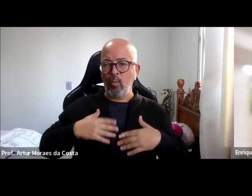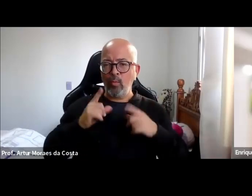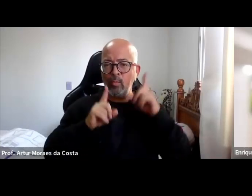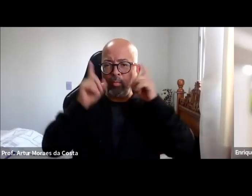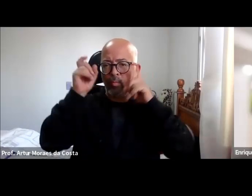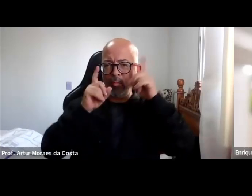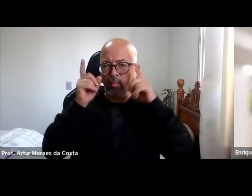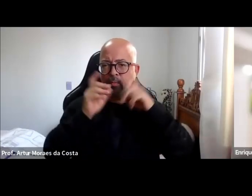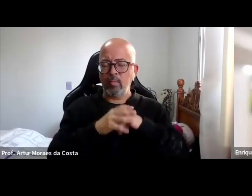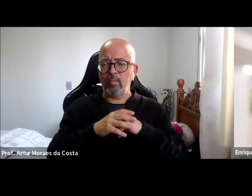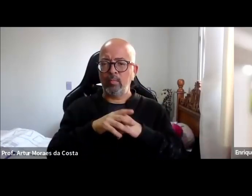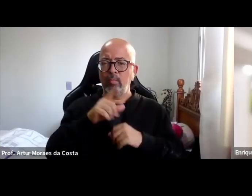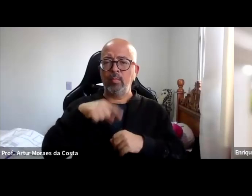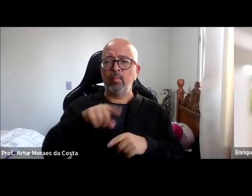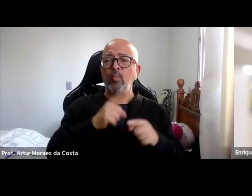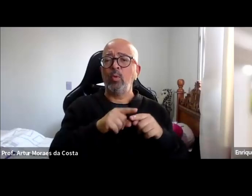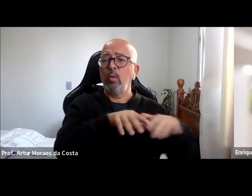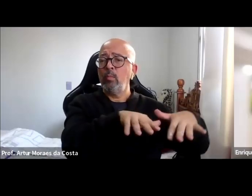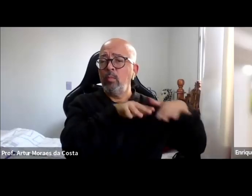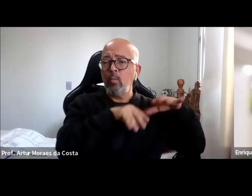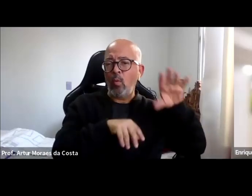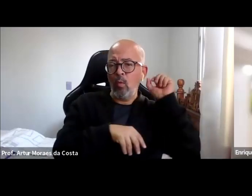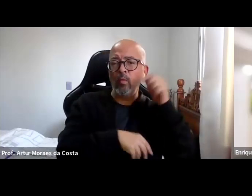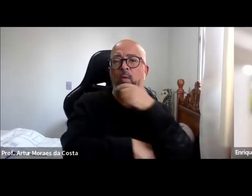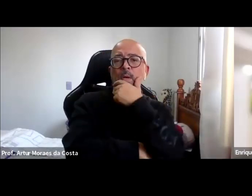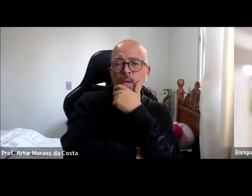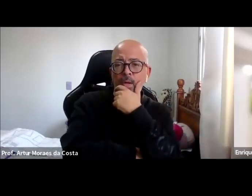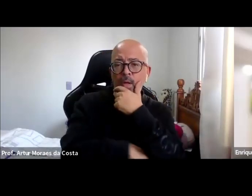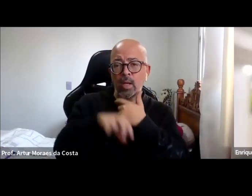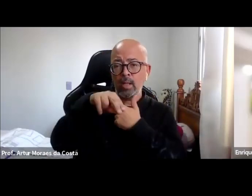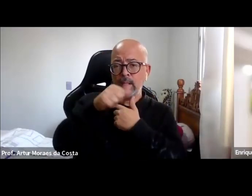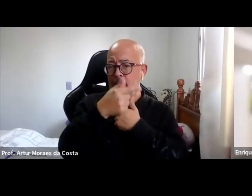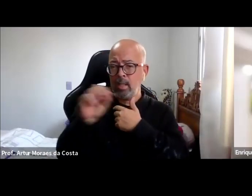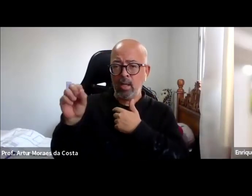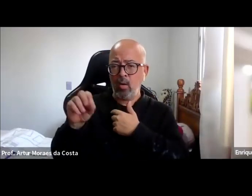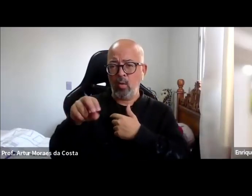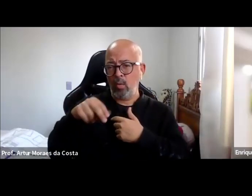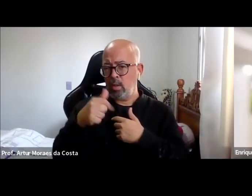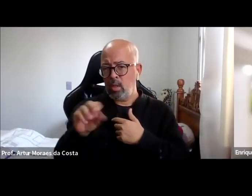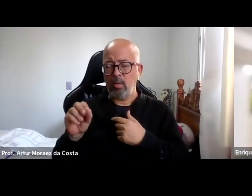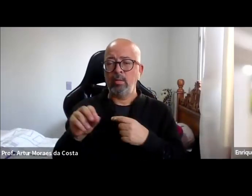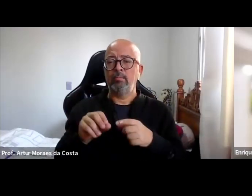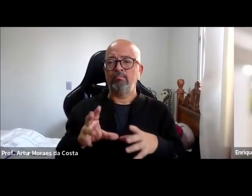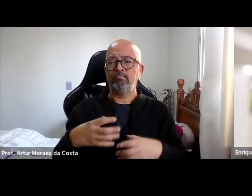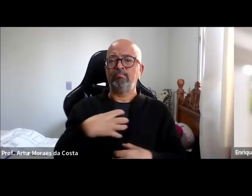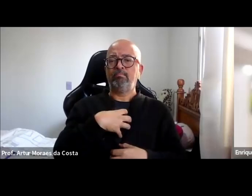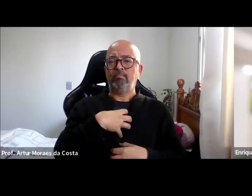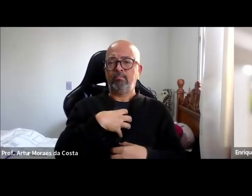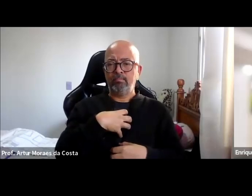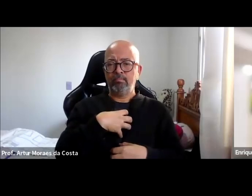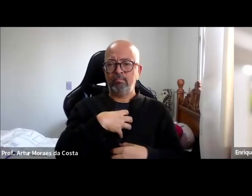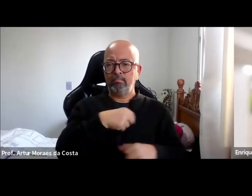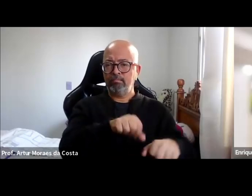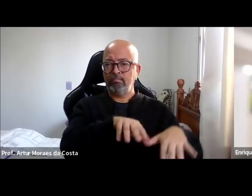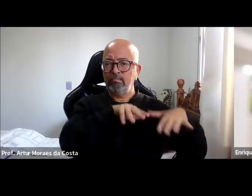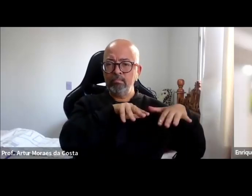muchas veces la persona soro siega dice algo y quiere saber cómo reaccionó la persona ante lo que ella dijo y yo simplemente no